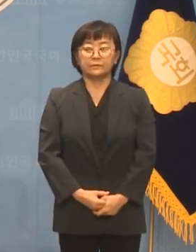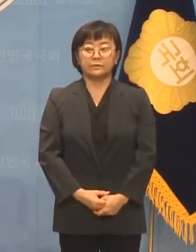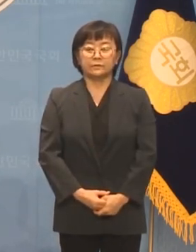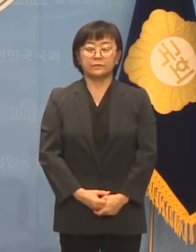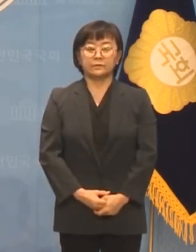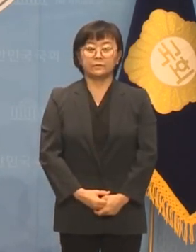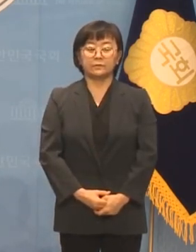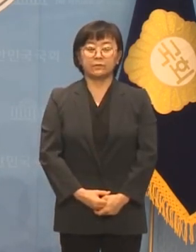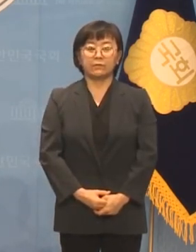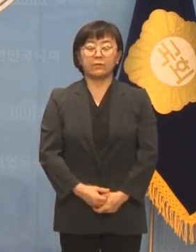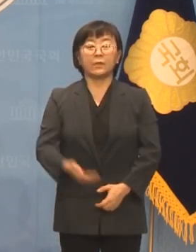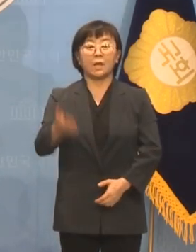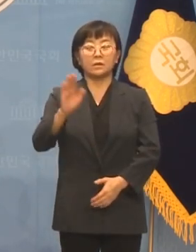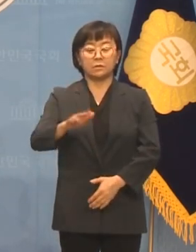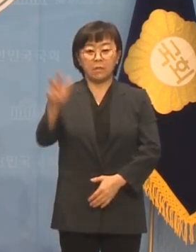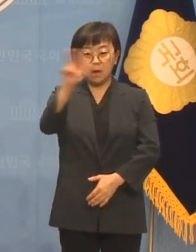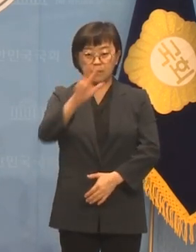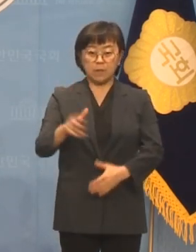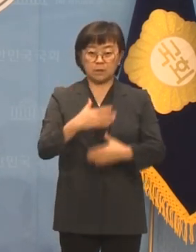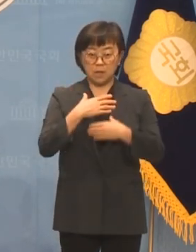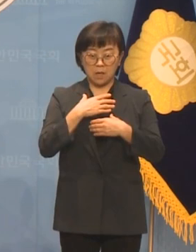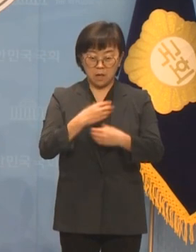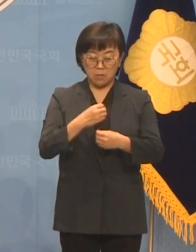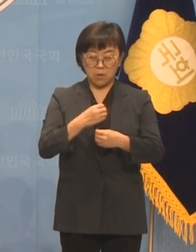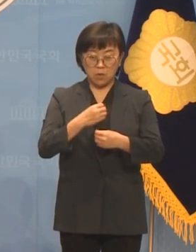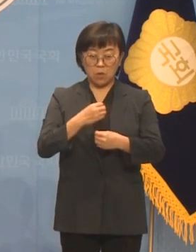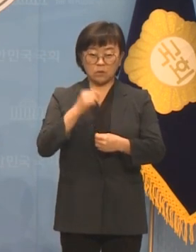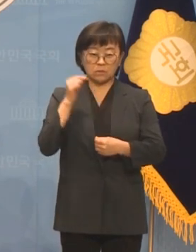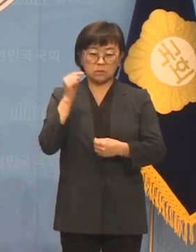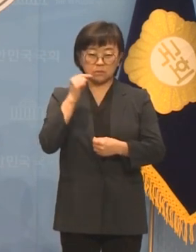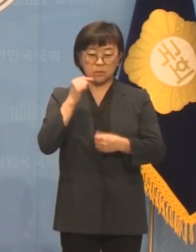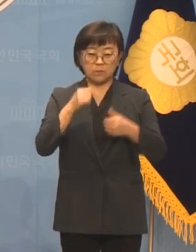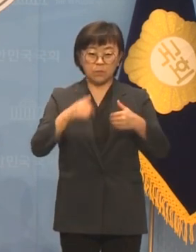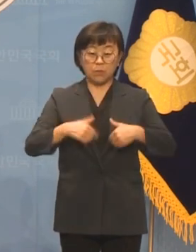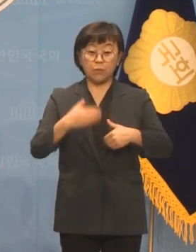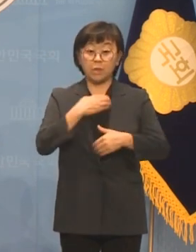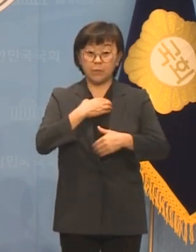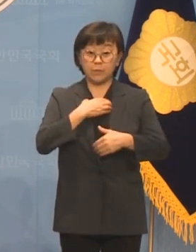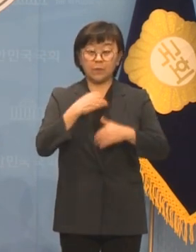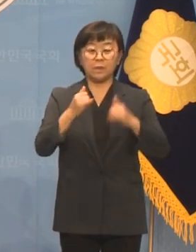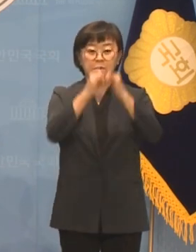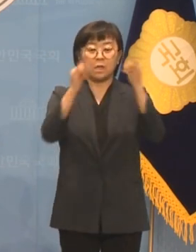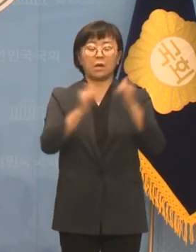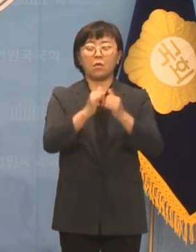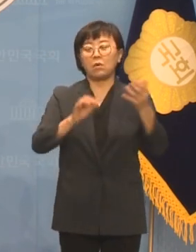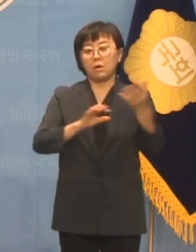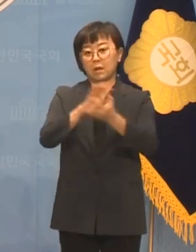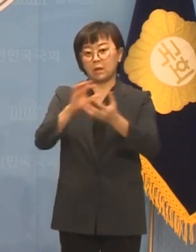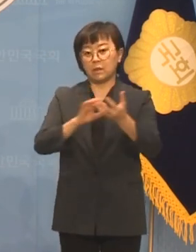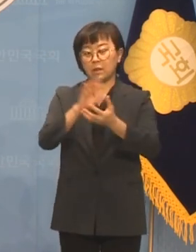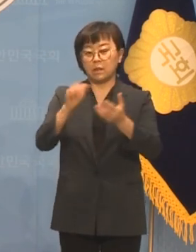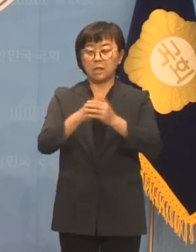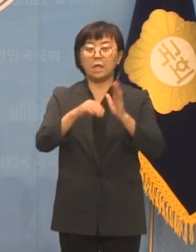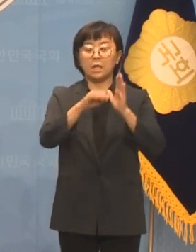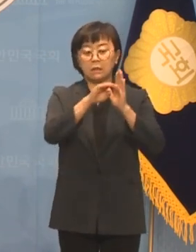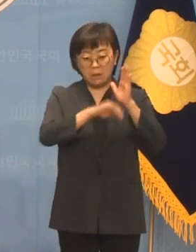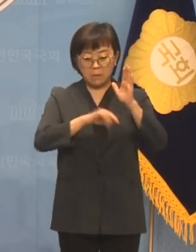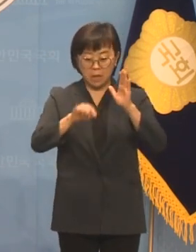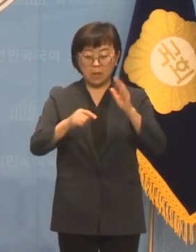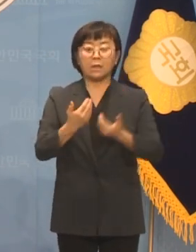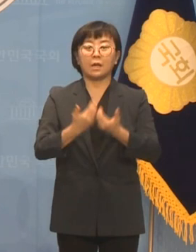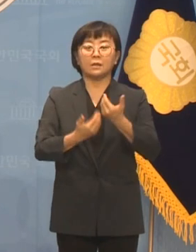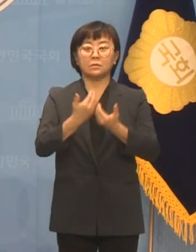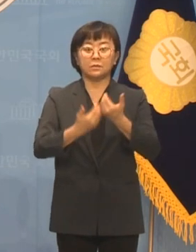안됩니다 하지만 한반도 안보상황이 엄중함에 우리 사회 혼란과 남남 갈등만 부는